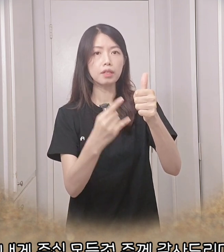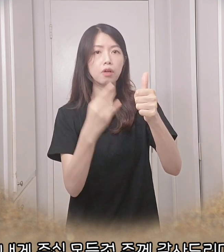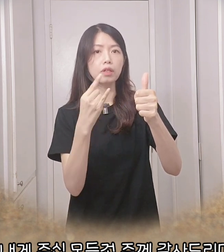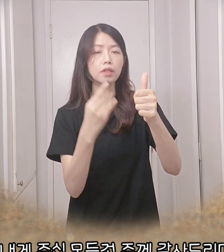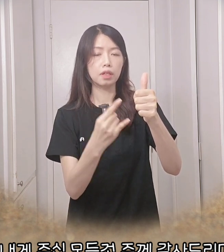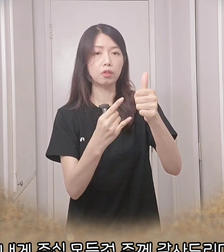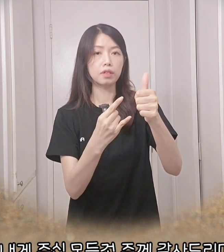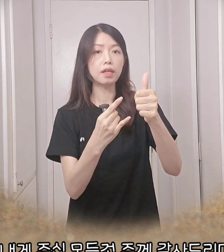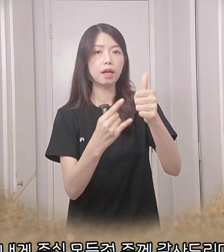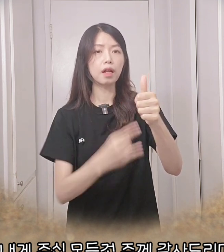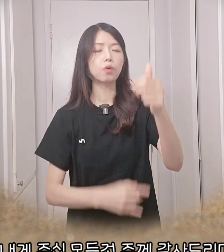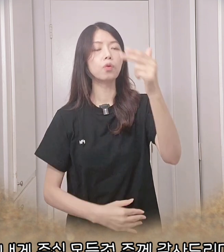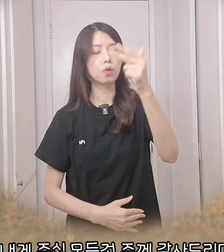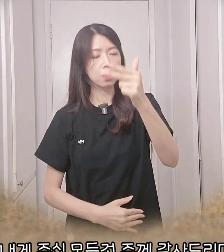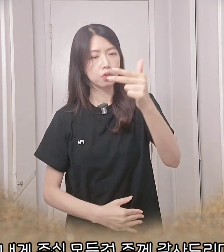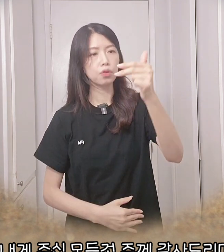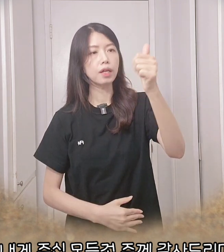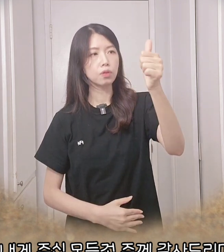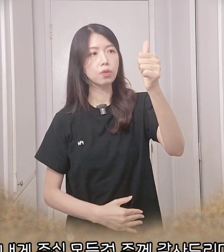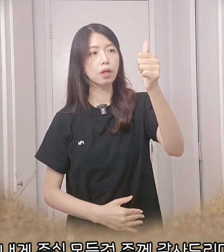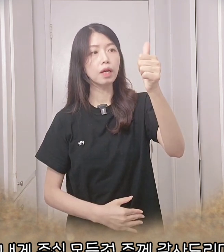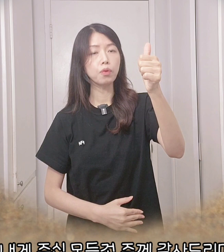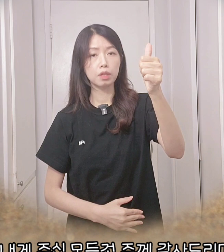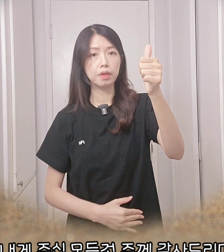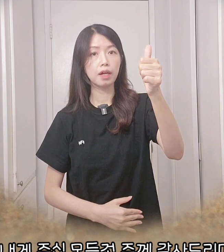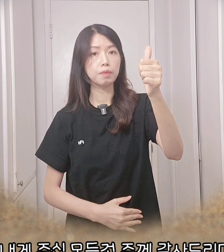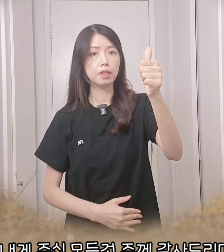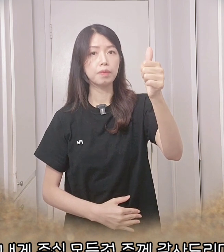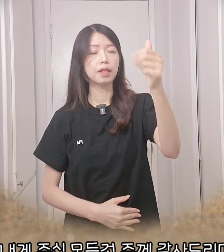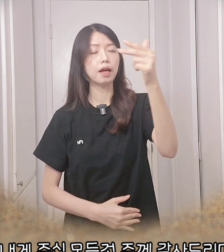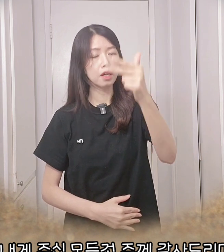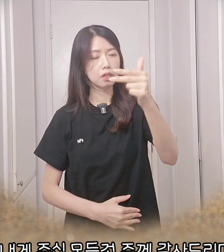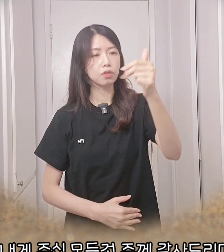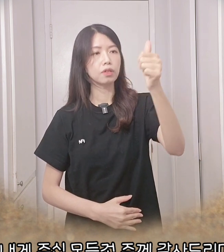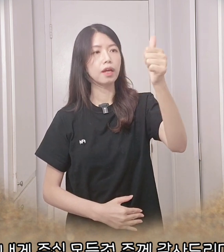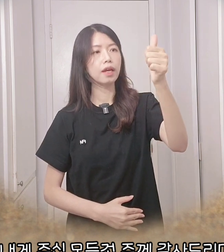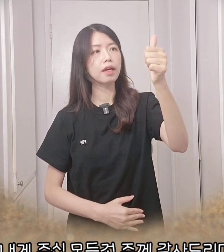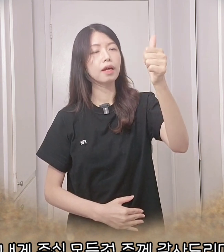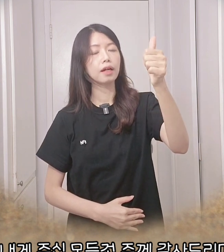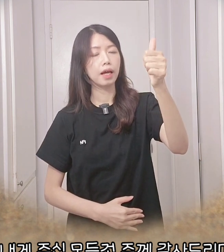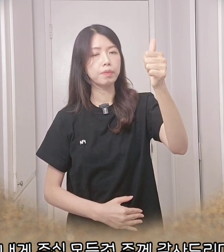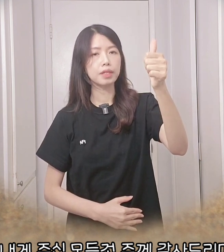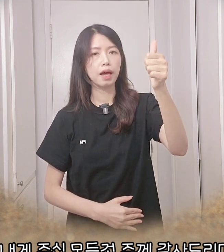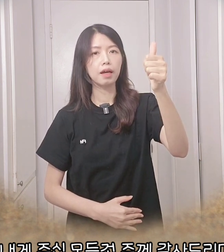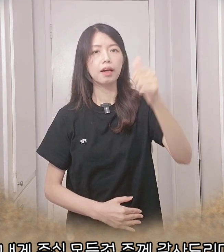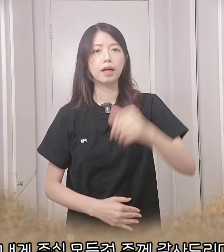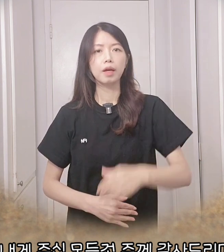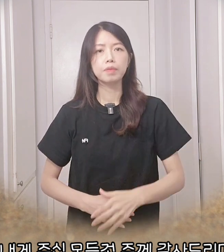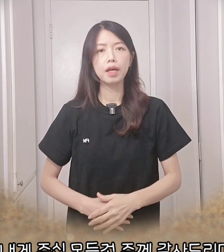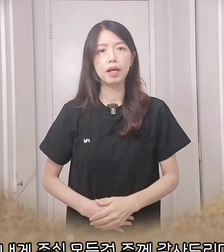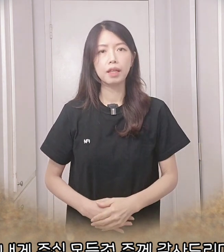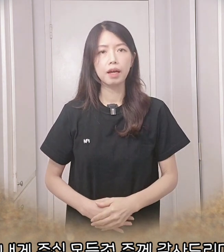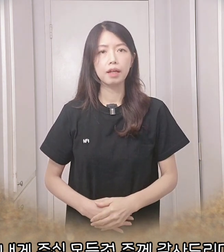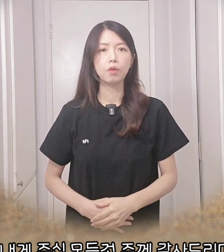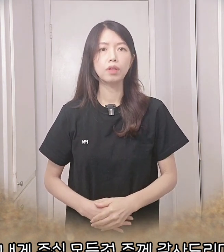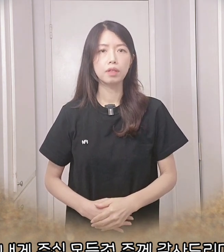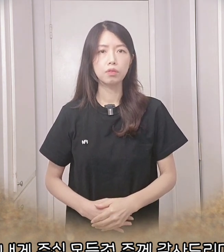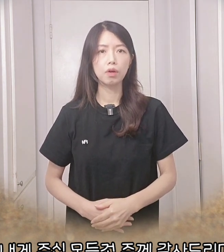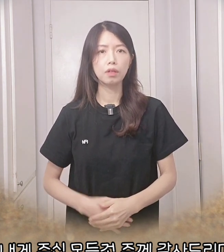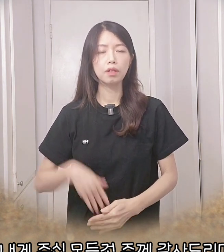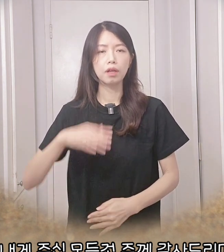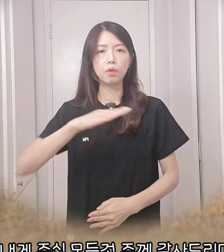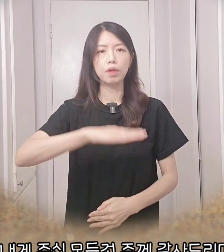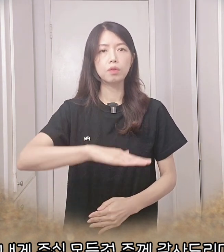이번 찬양에서는 이거는 생략을 하고 주 하시고 쳐다보시면서 하시면 됩니다. 주께 감사, 감사하다라고 하는